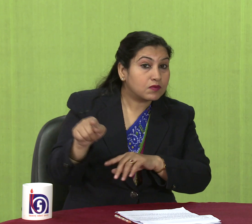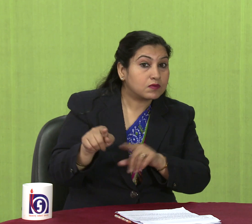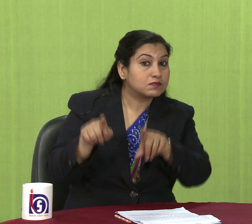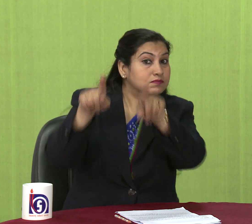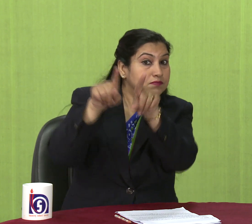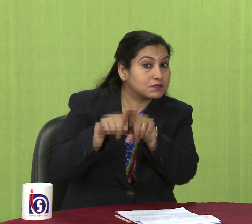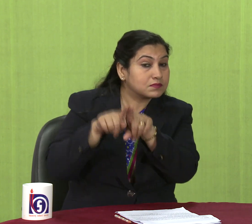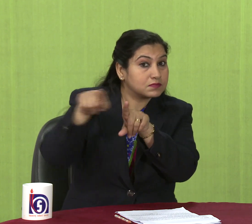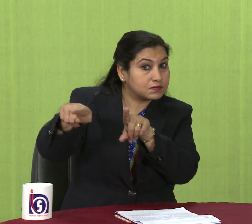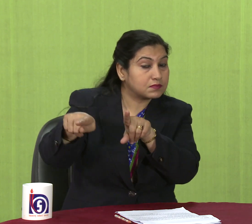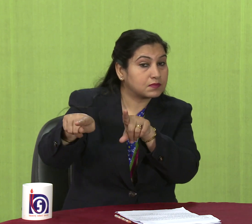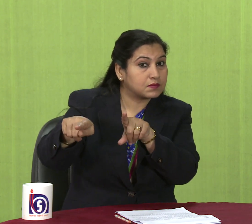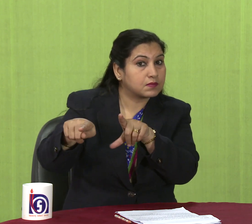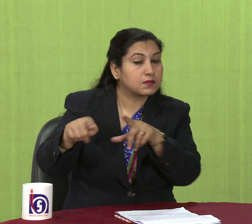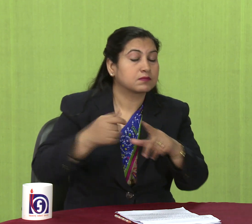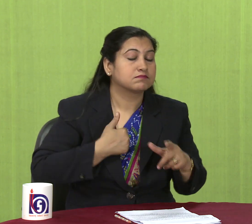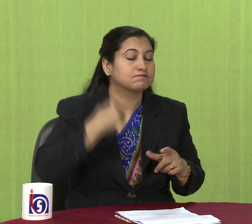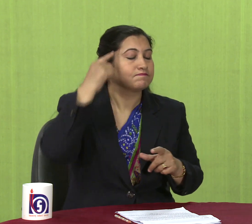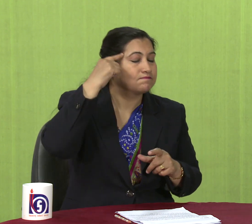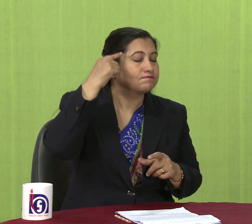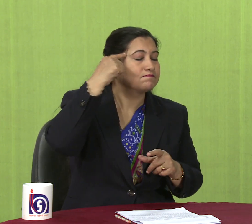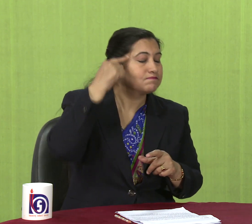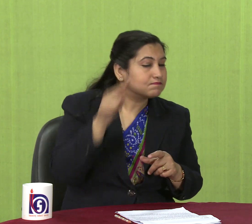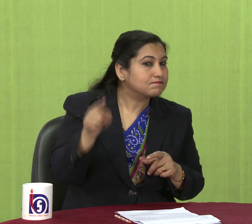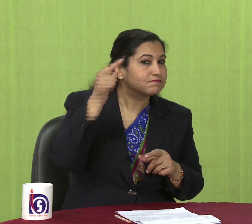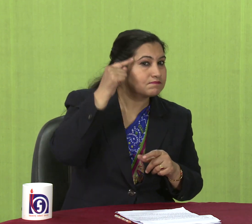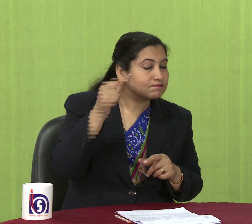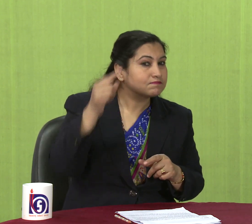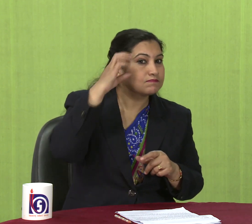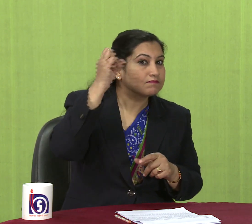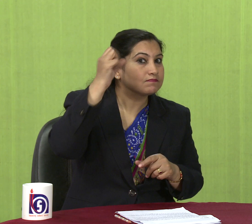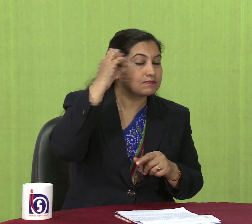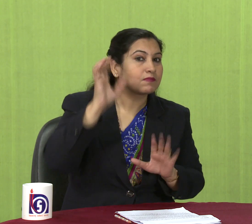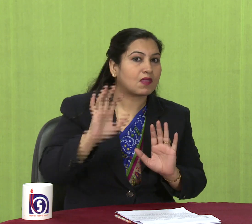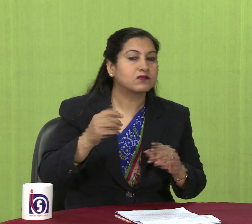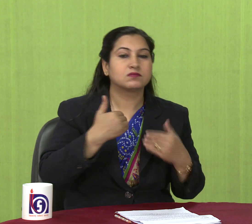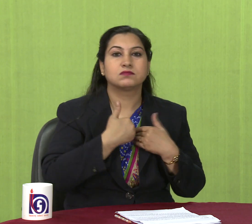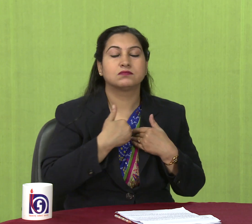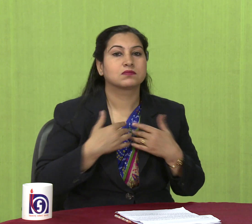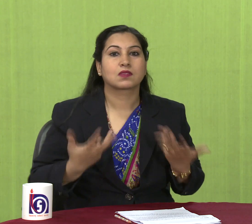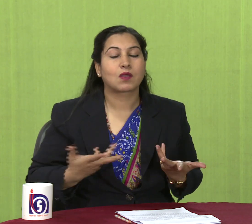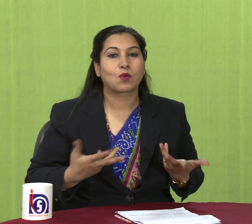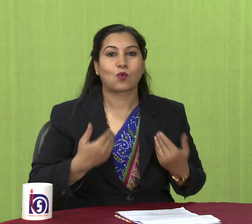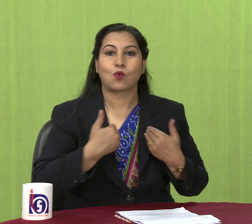की याद आती है तो मैं अपनी सुध